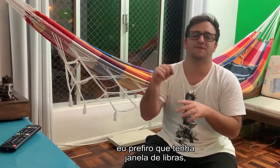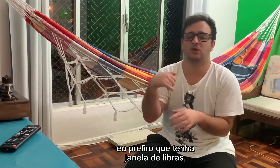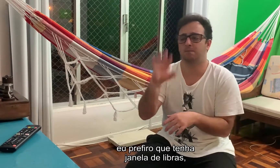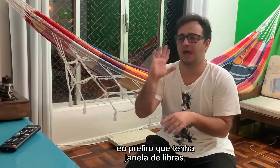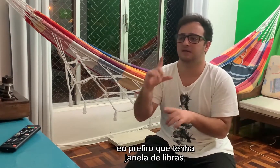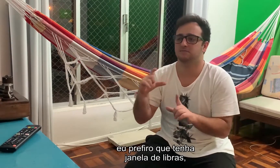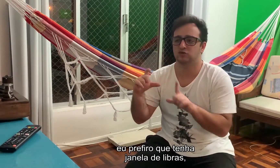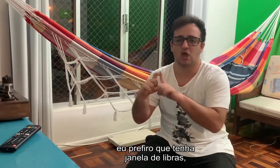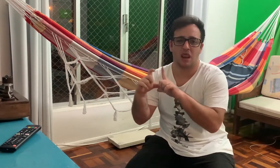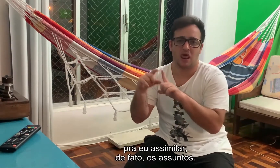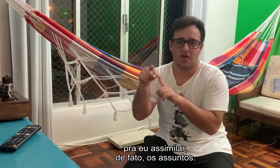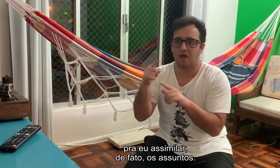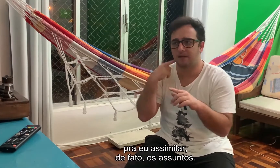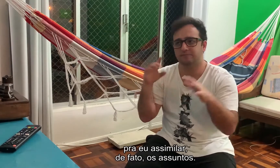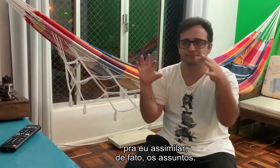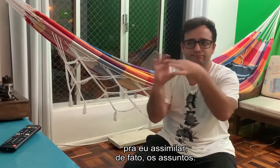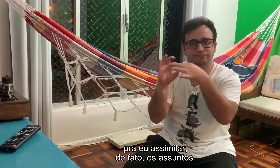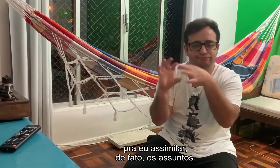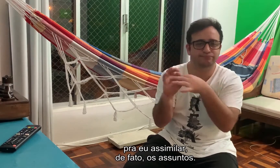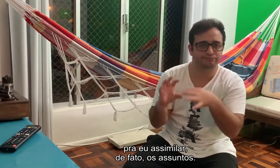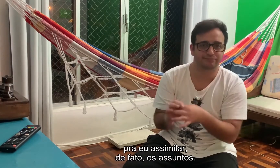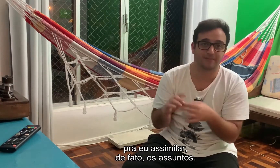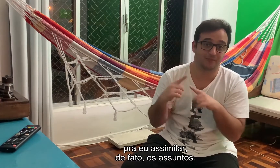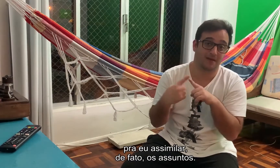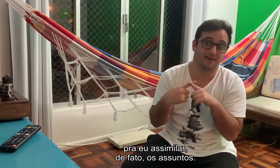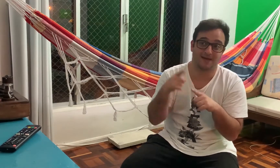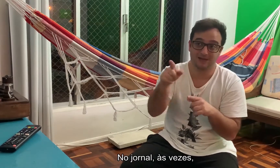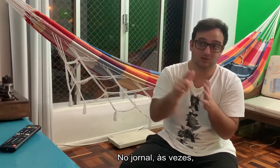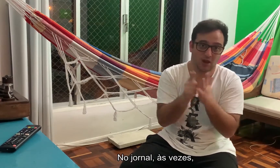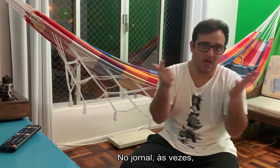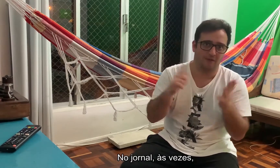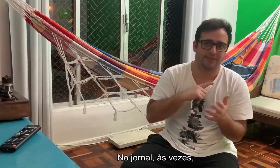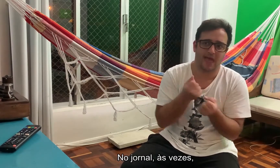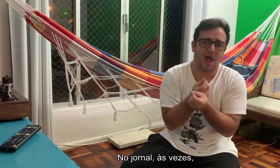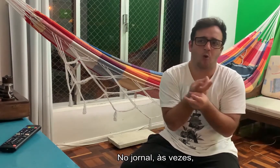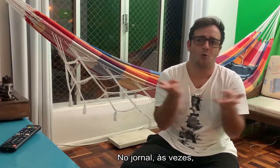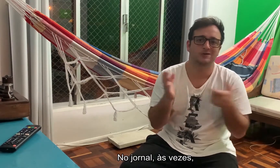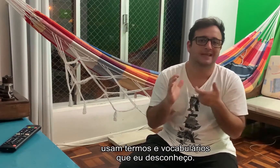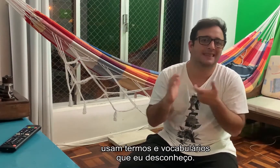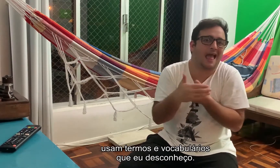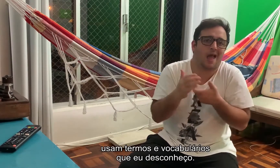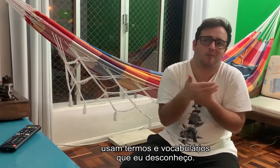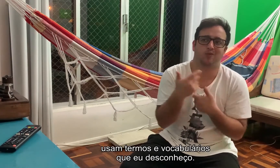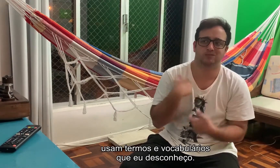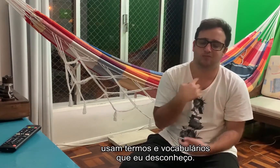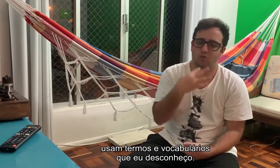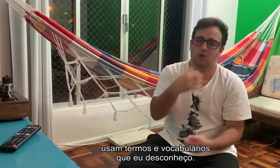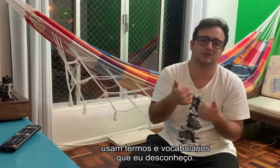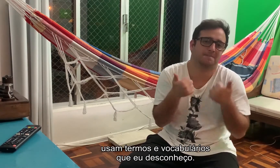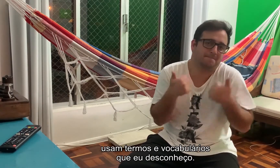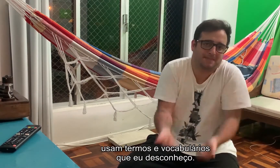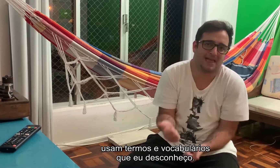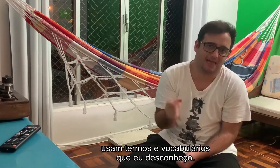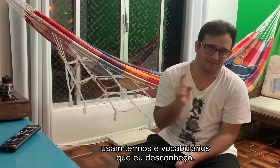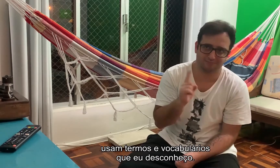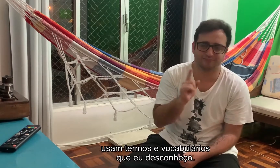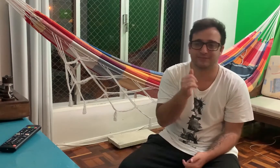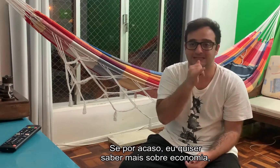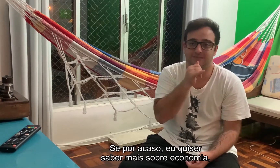janela de libras para eu assimilar de fato os assuntos no jornal às vezes usam termos e vocabulários que eu